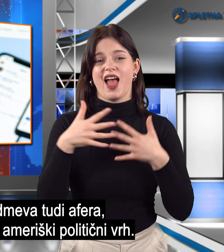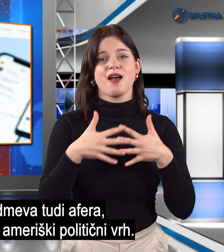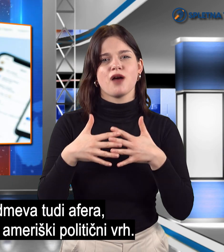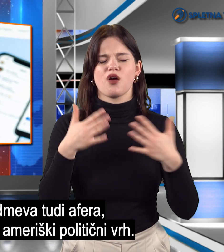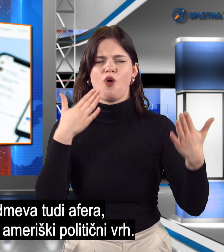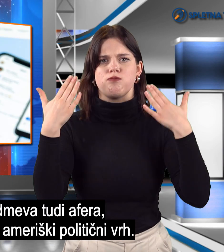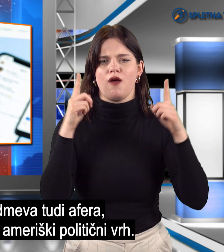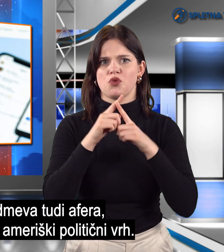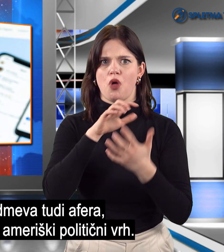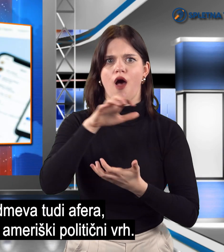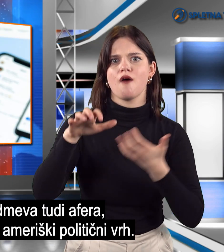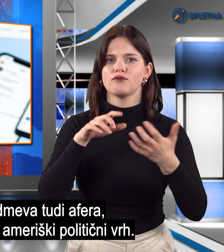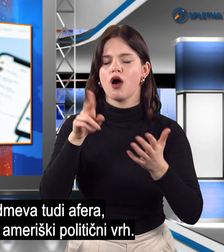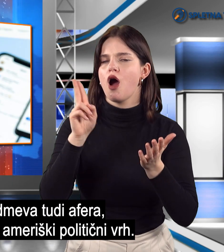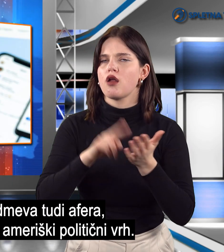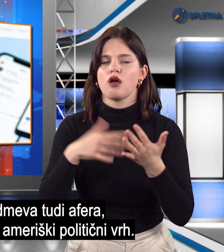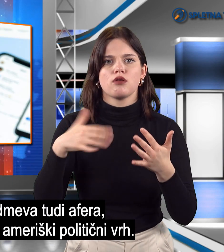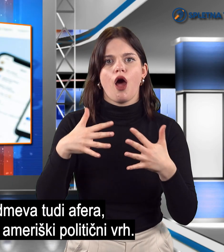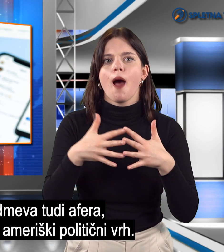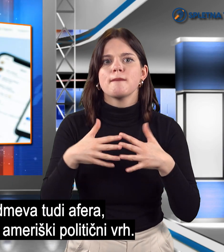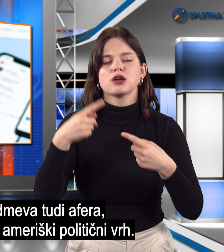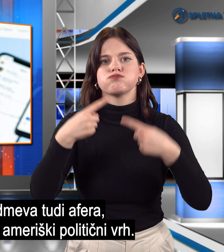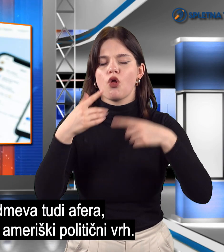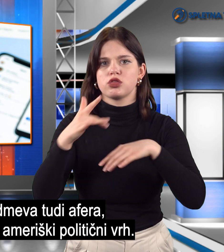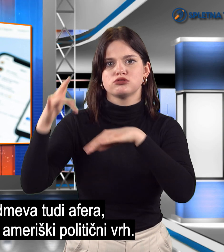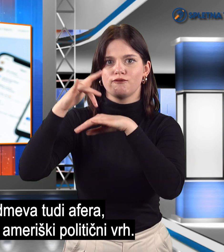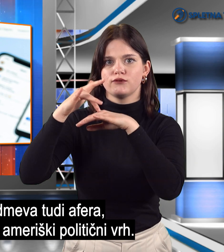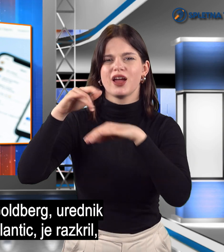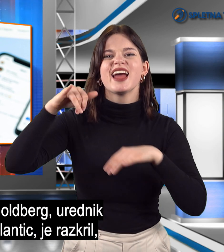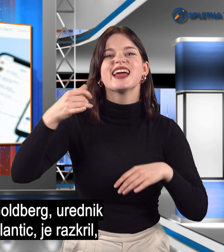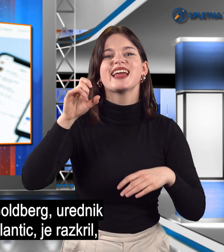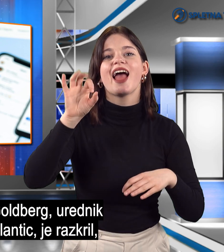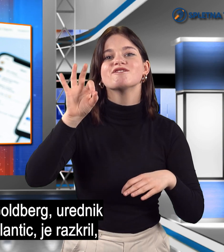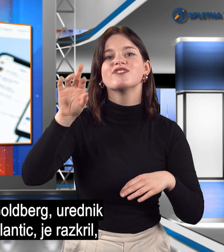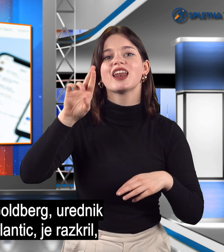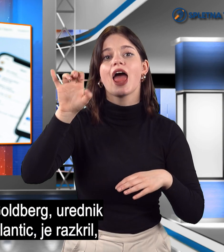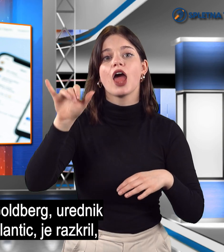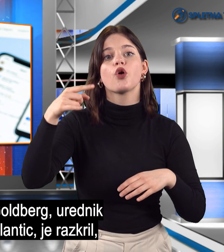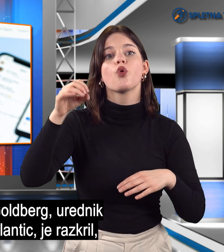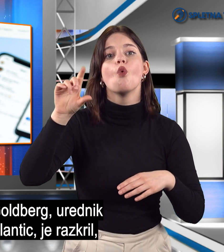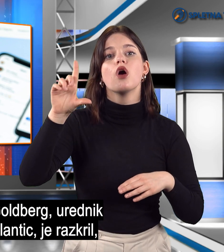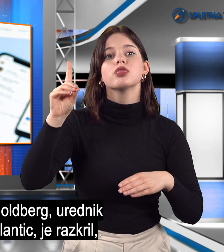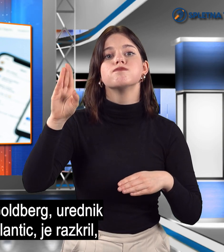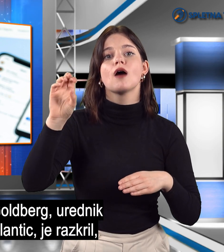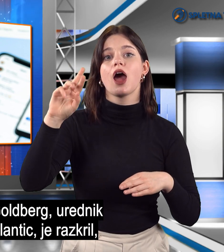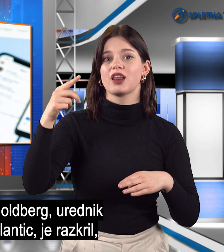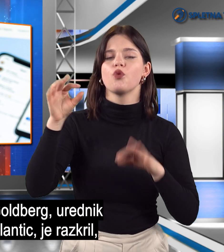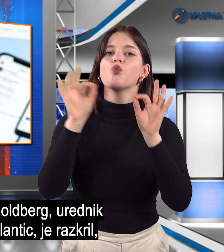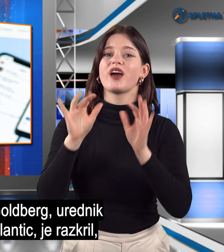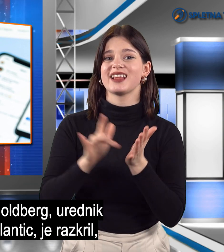ZDA odmeva tudi afera, ki sega v sam ameriški politični vrh. Jeffrey Goldberg, urednik revije Atlantic,